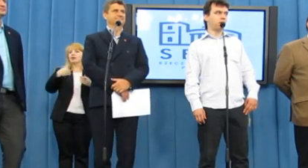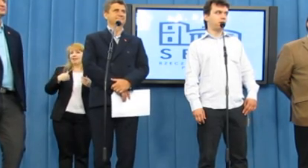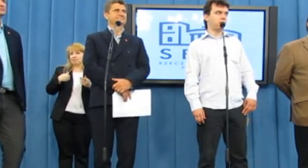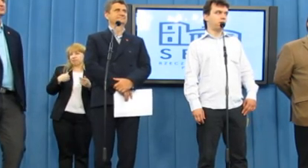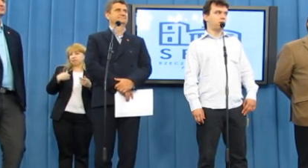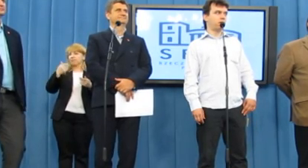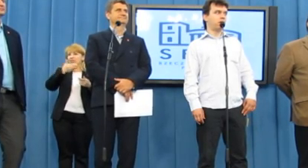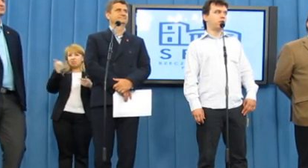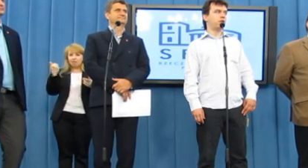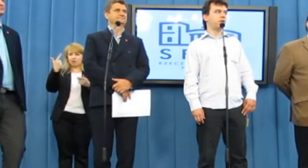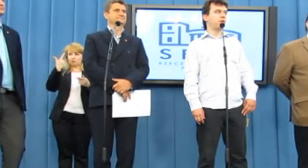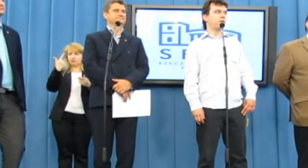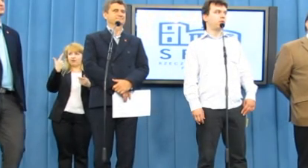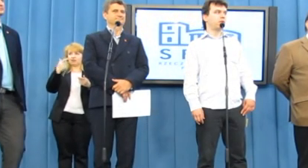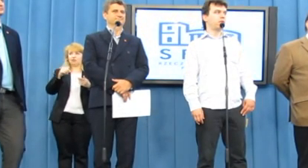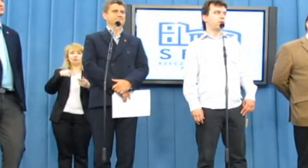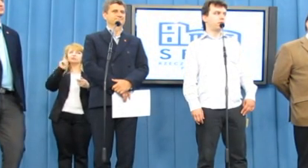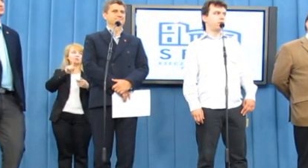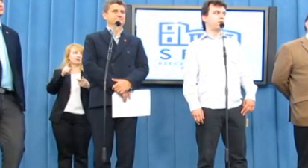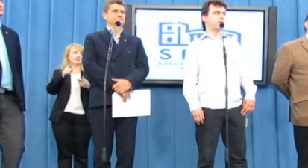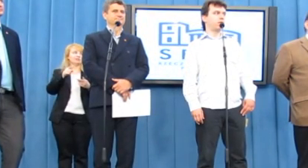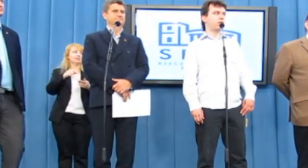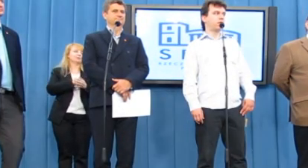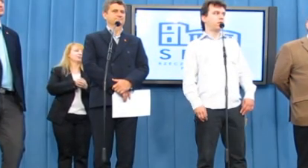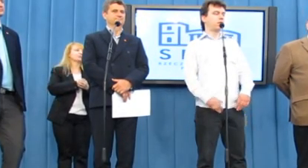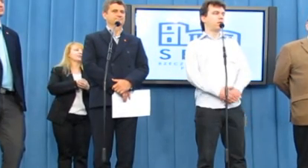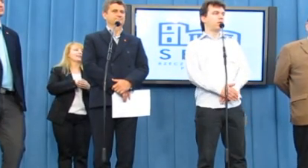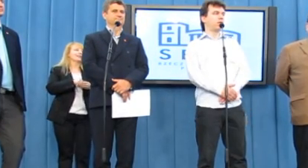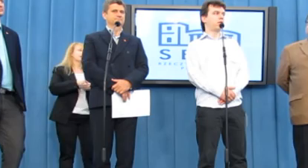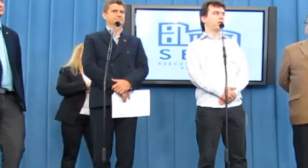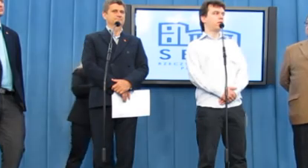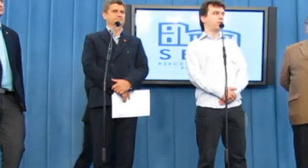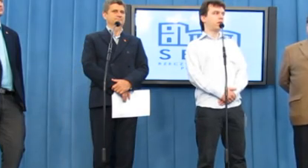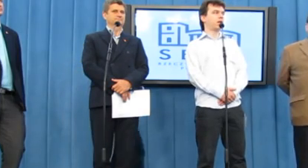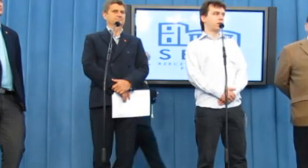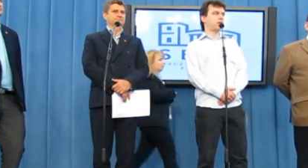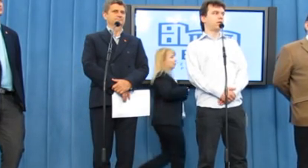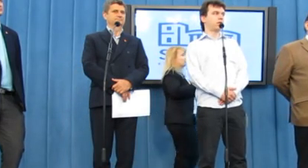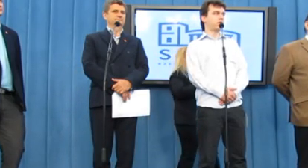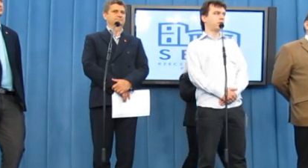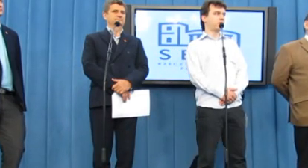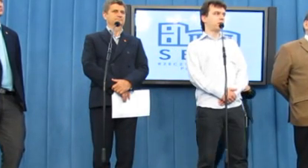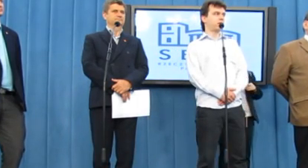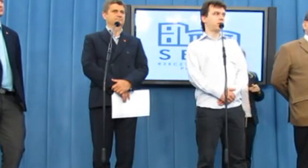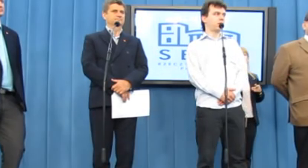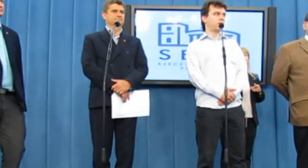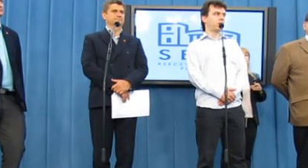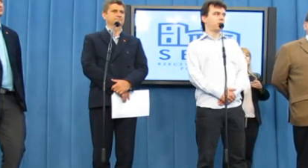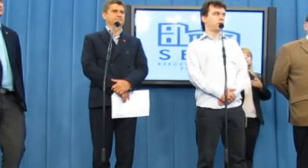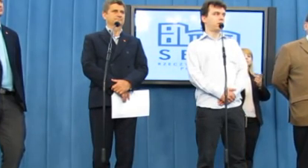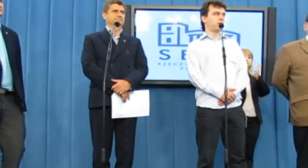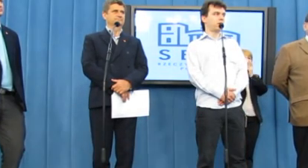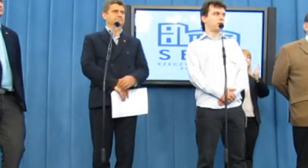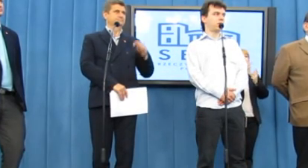jakaś wirtualna... Nie, jemu postawiono zarzut na udziału w handlu narkotykami, gdzie miał zagrożenie do 12 lat.